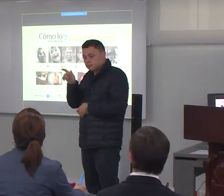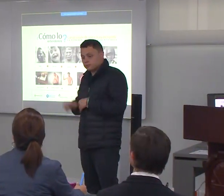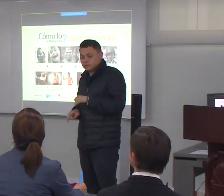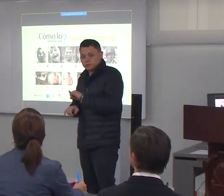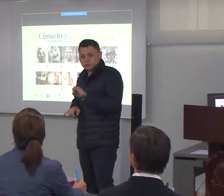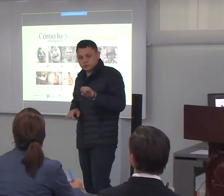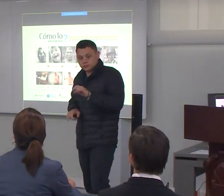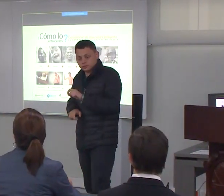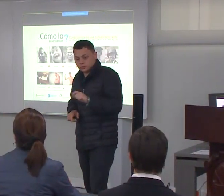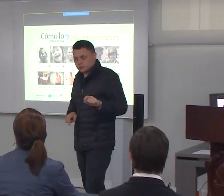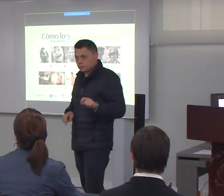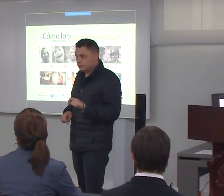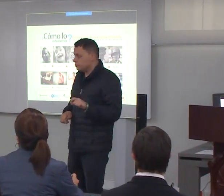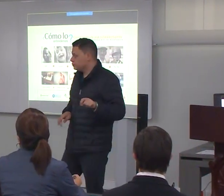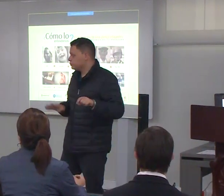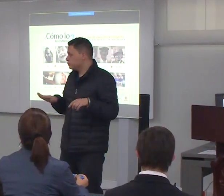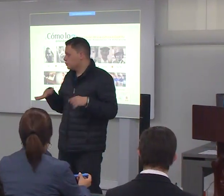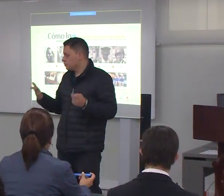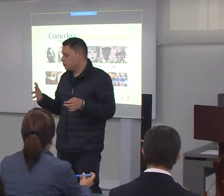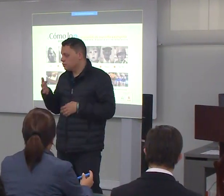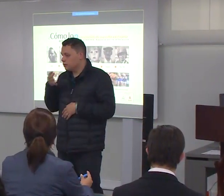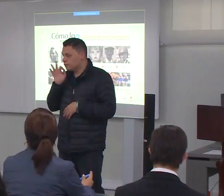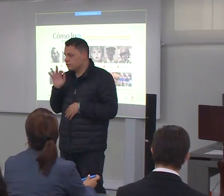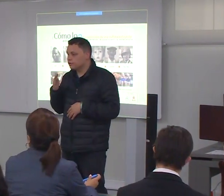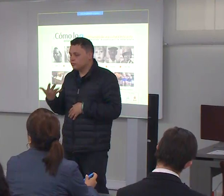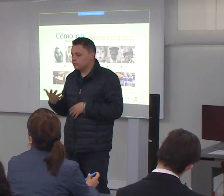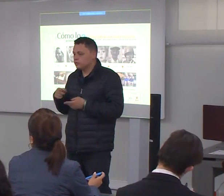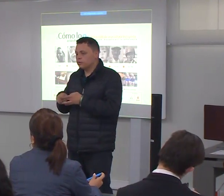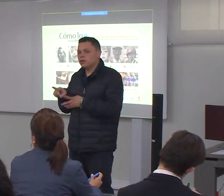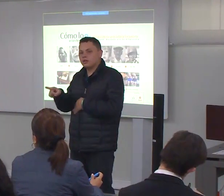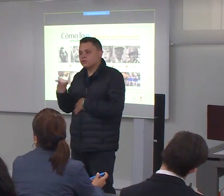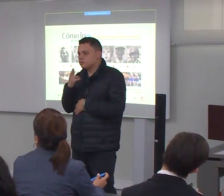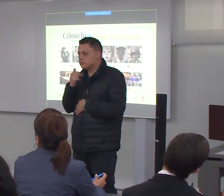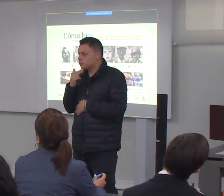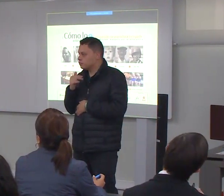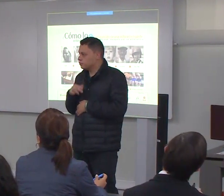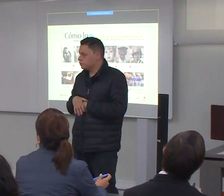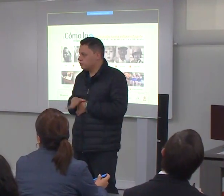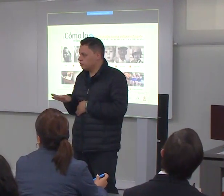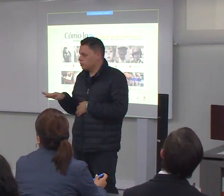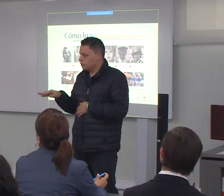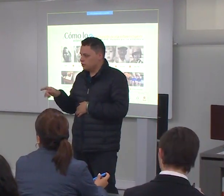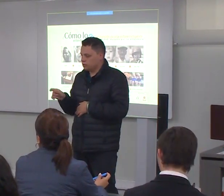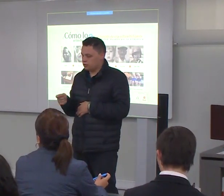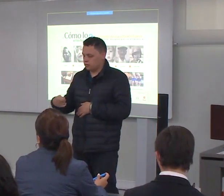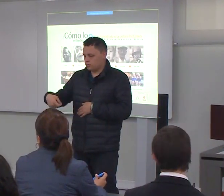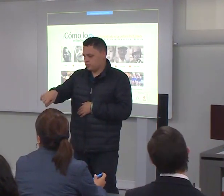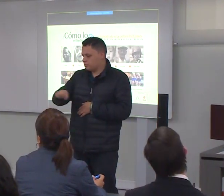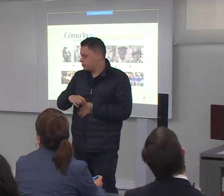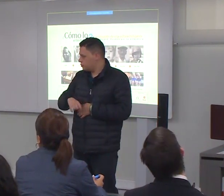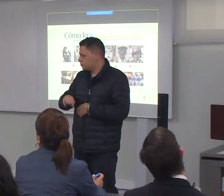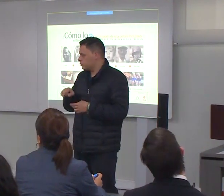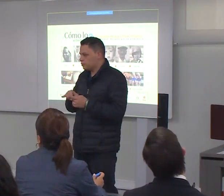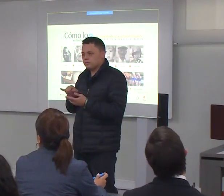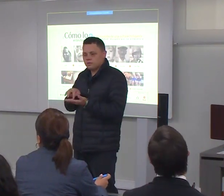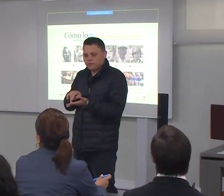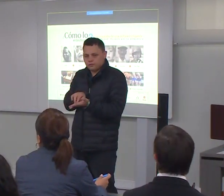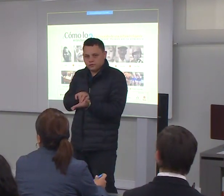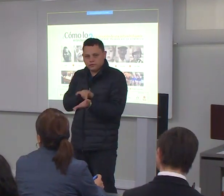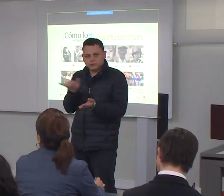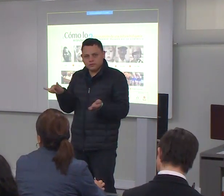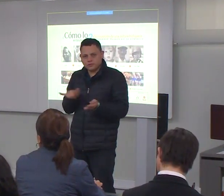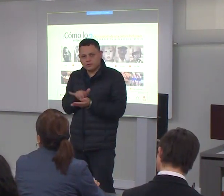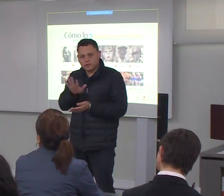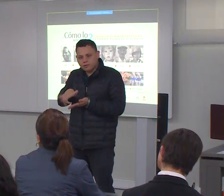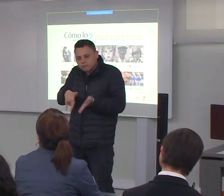si han visto cómo se pone el café y el azúcar sensual al revés como bailaba Michael Jackson hacia